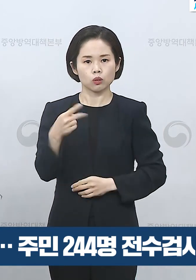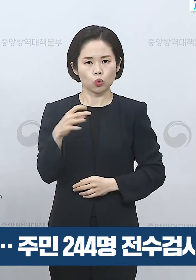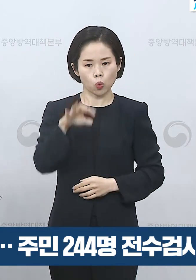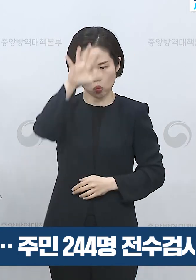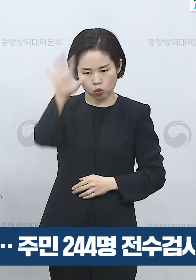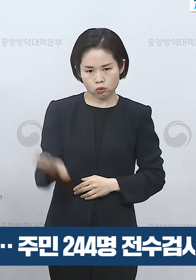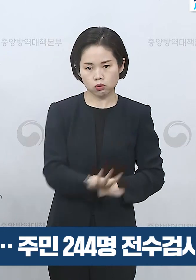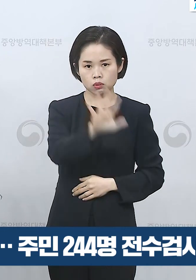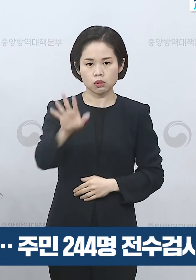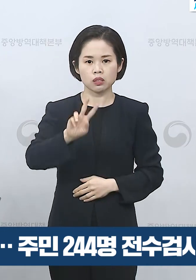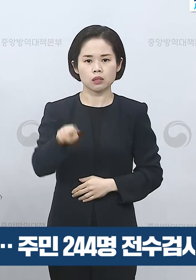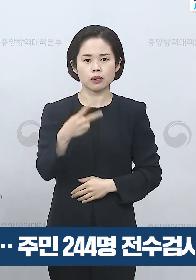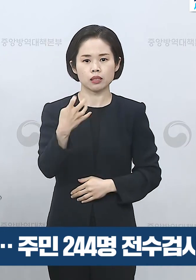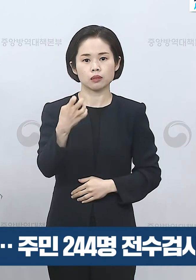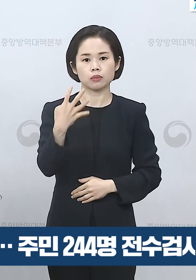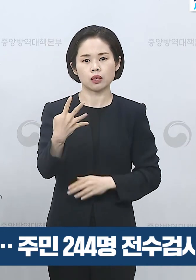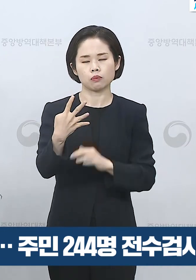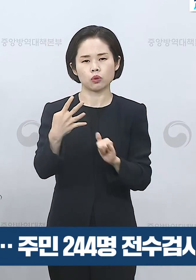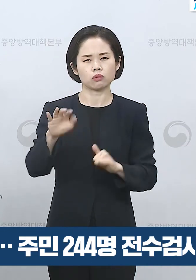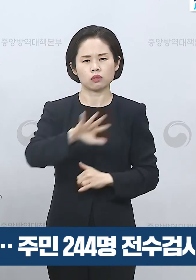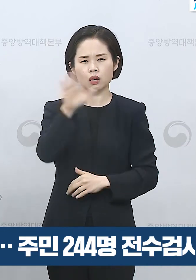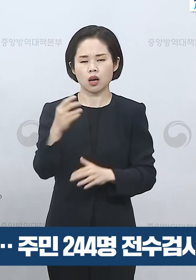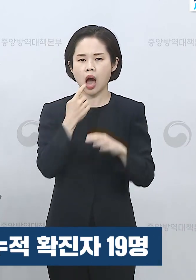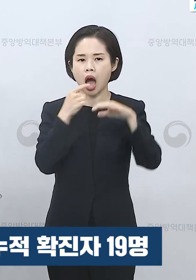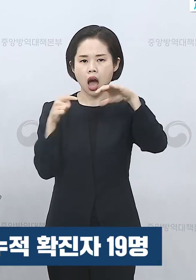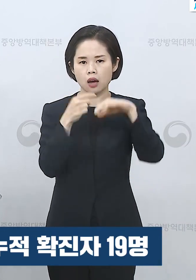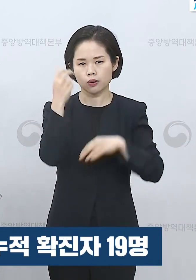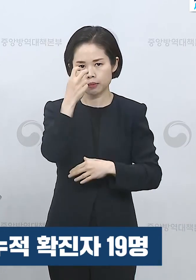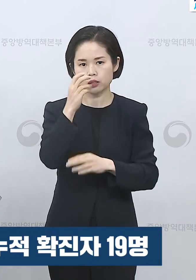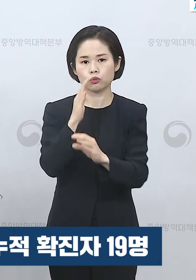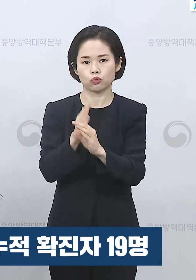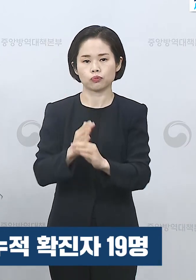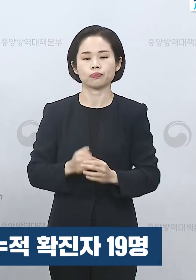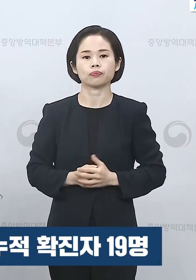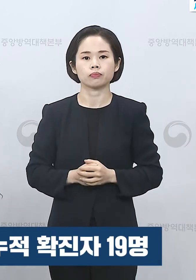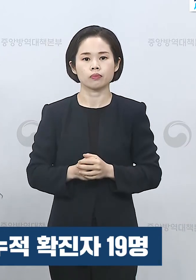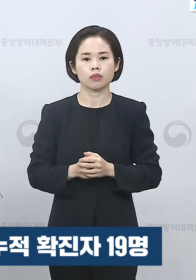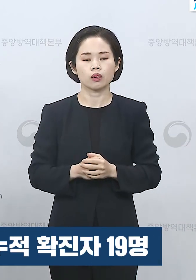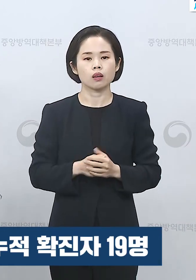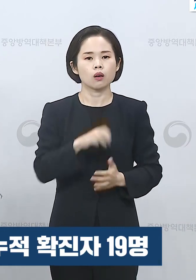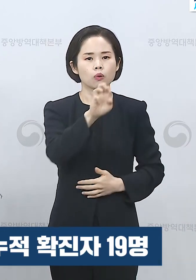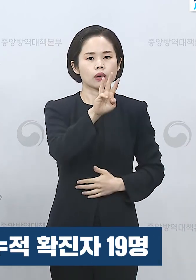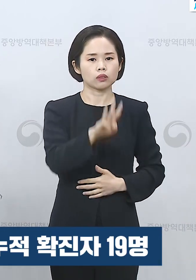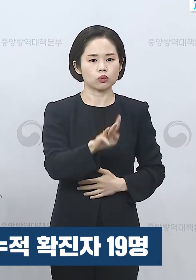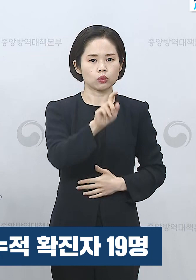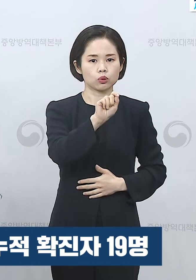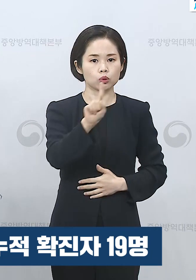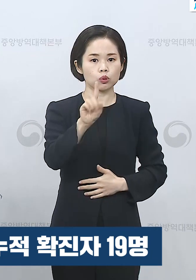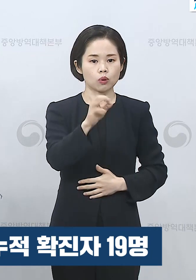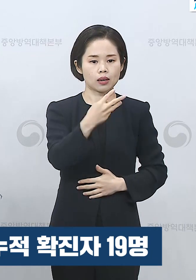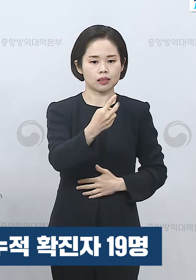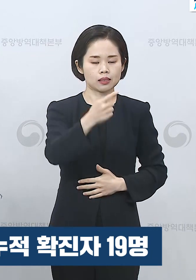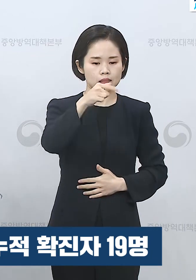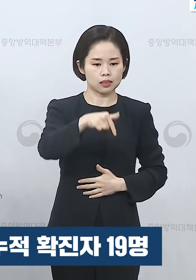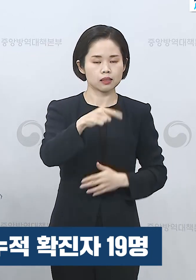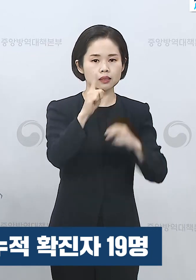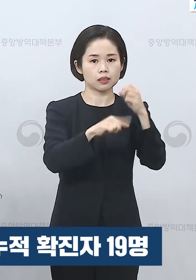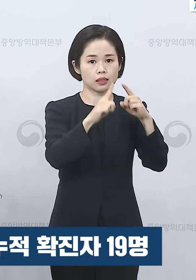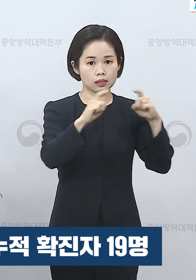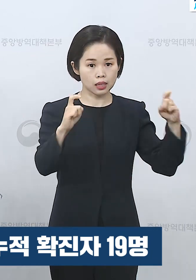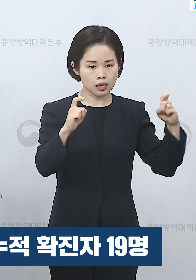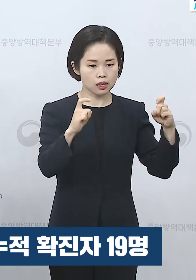대한 전수검사를 진행하고 있습니다. 광주 광륵사와 관련하여서는 접촉자